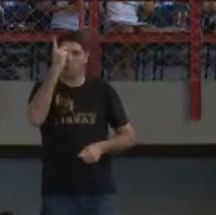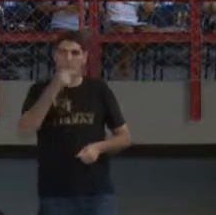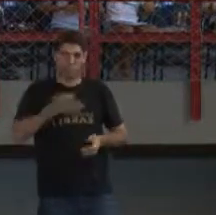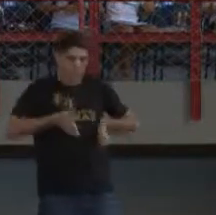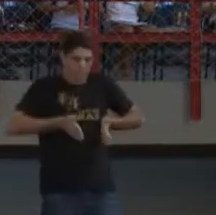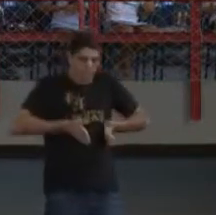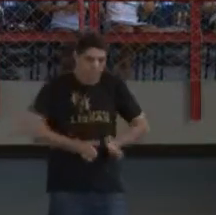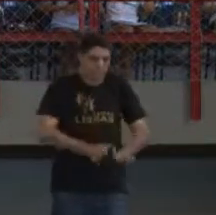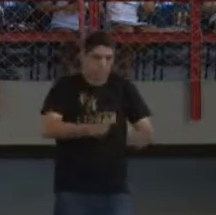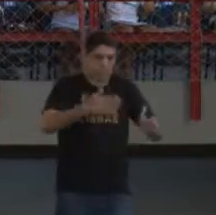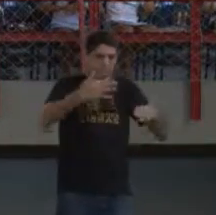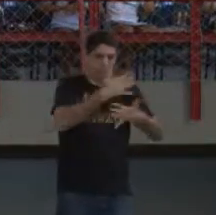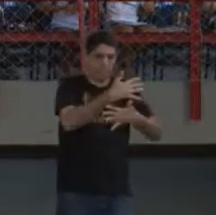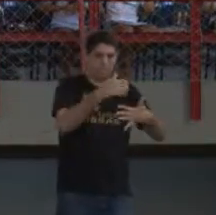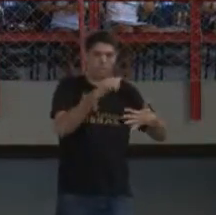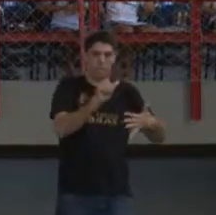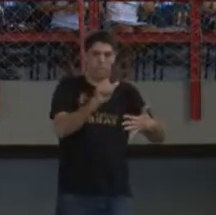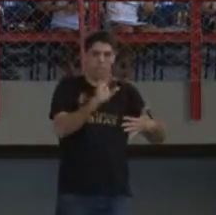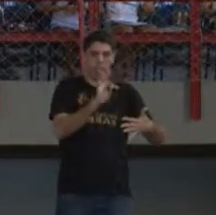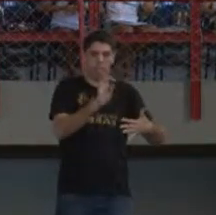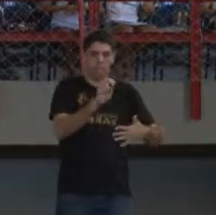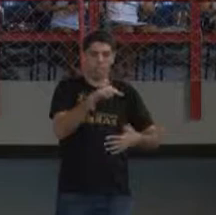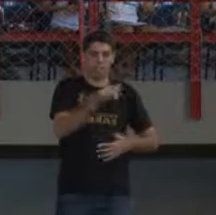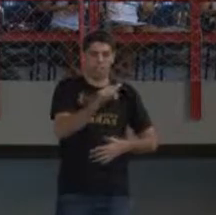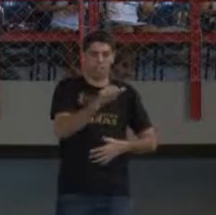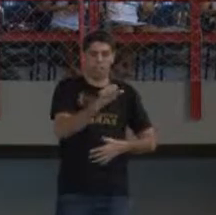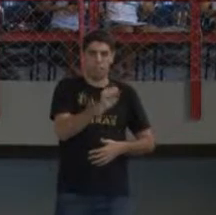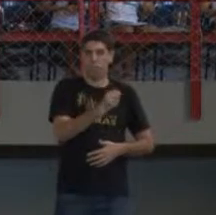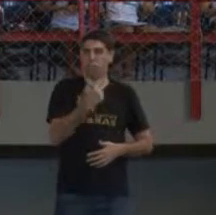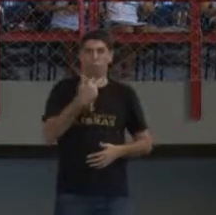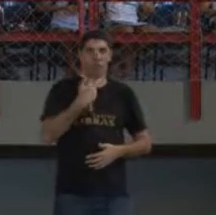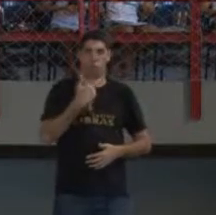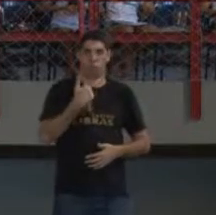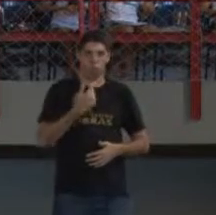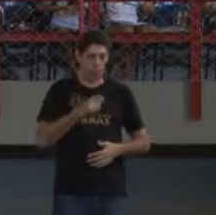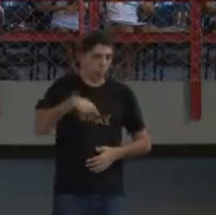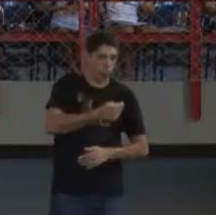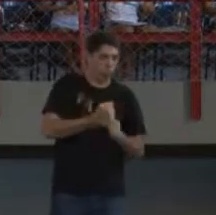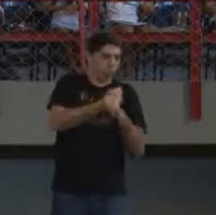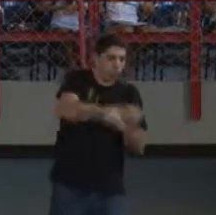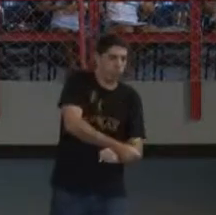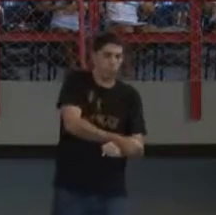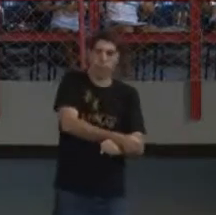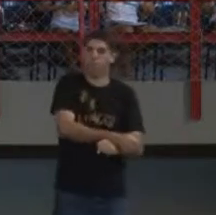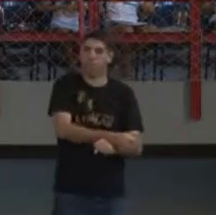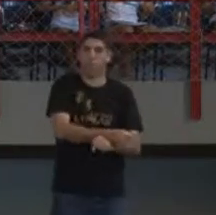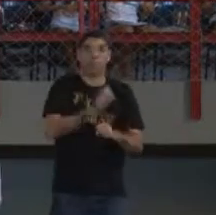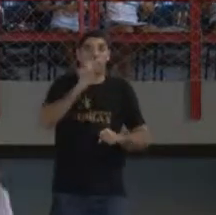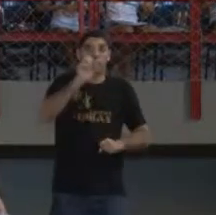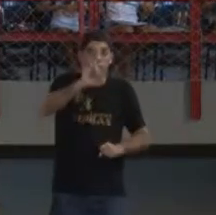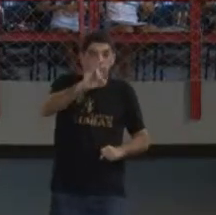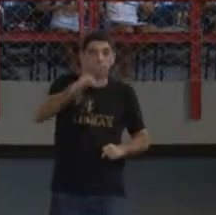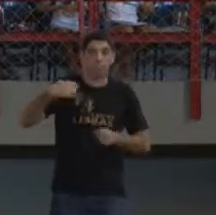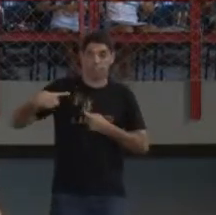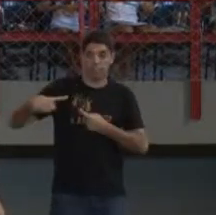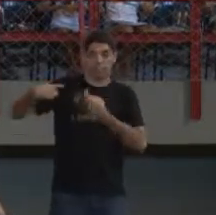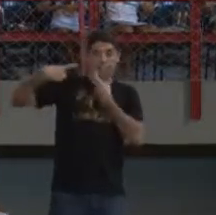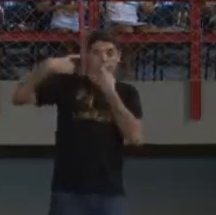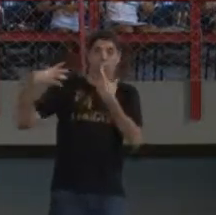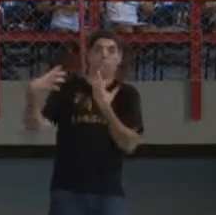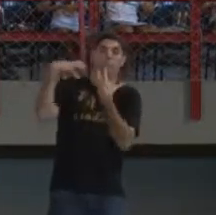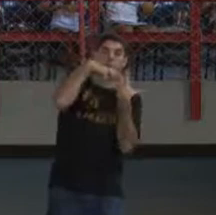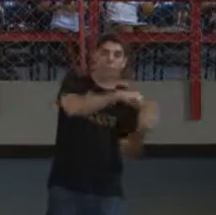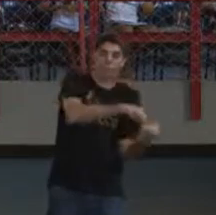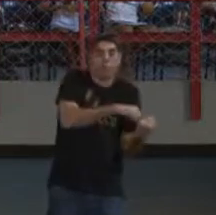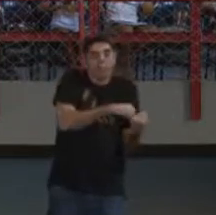escravo, a não ser por guerra, porque aí não tem como evitar. Apesar de que a Grécia evoluiu na